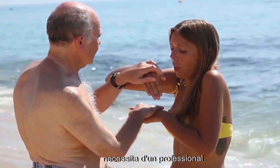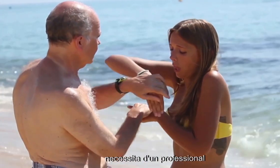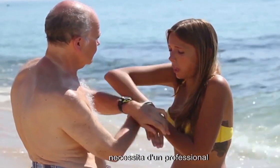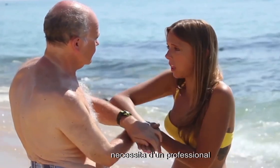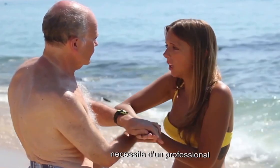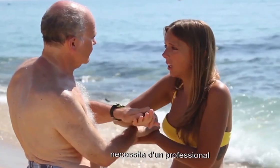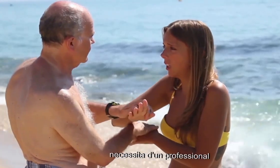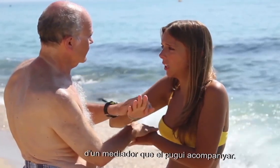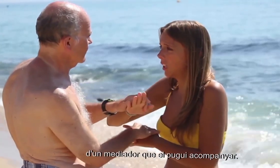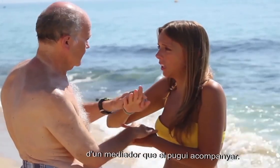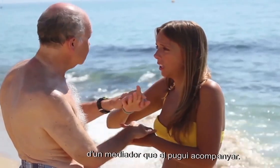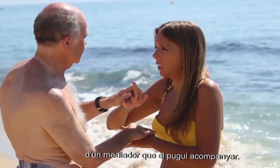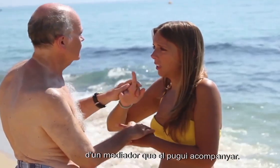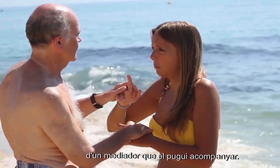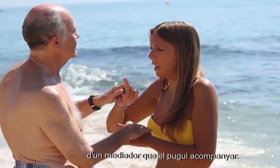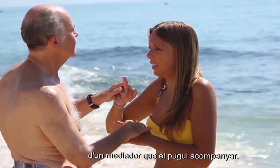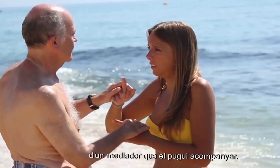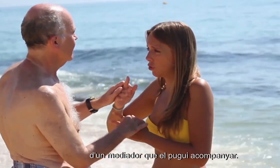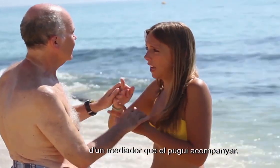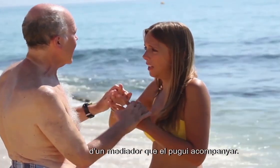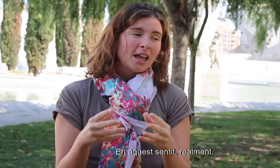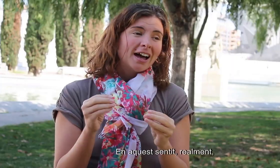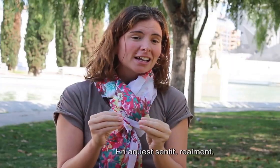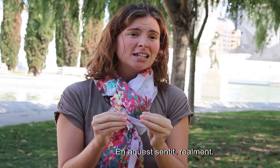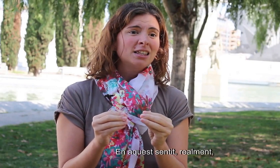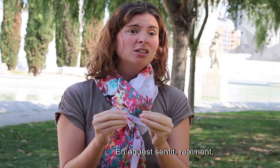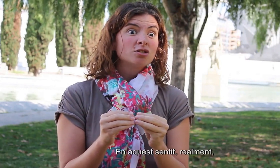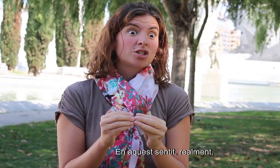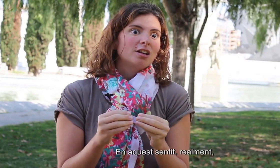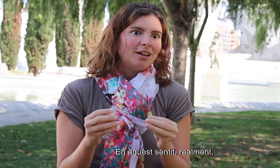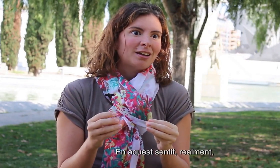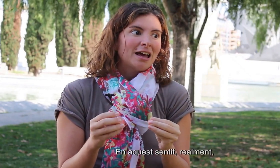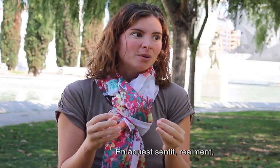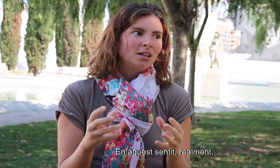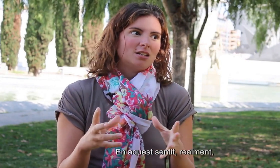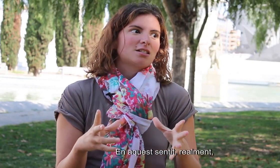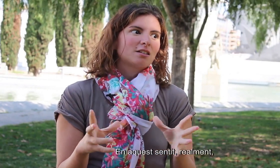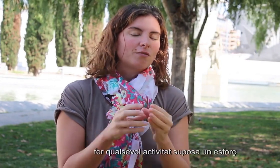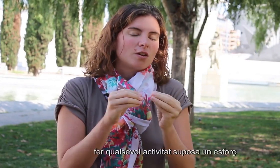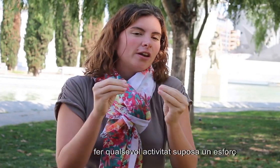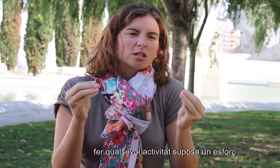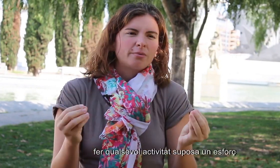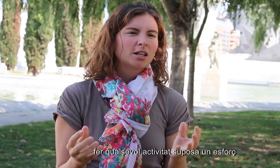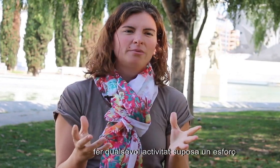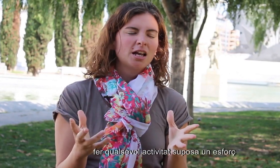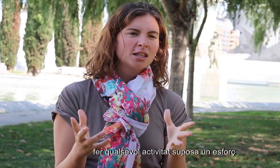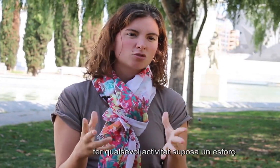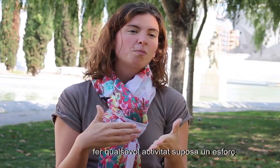necessita d'un professional, d'un mediador que el pugui acompanyar. En aquest sentit, realment fer qualsevol activitat suposa